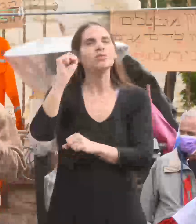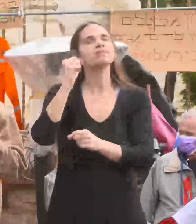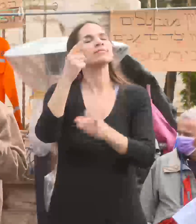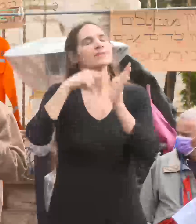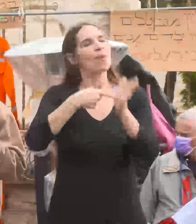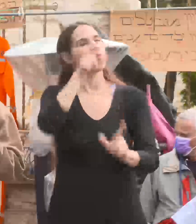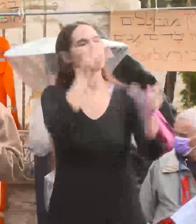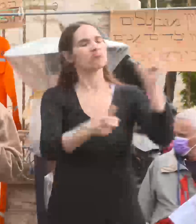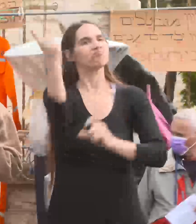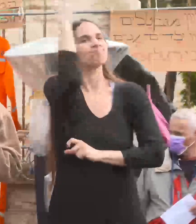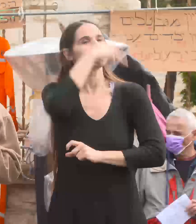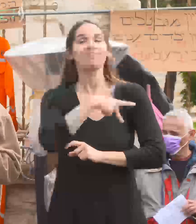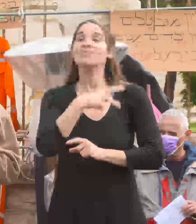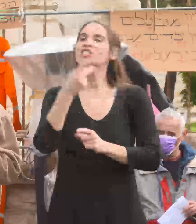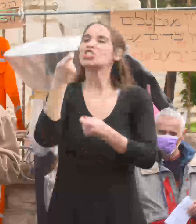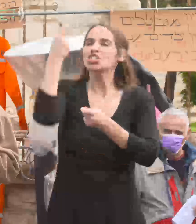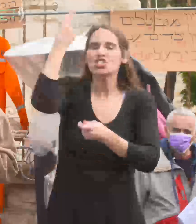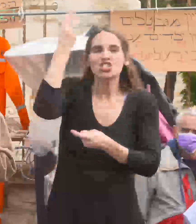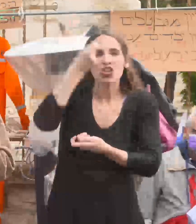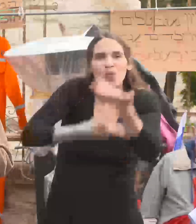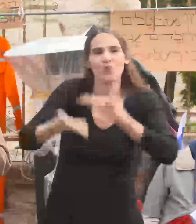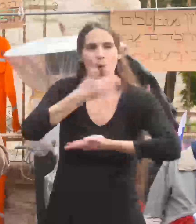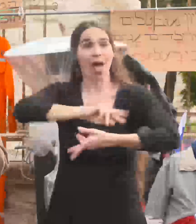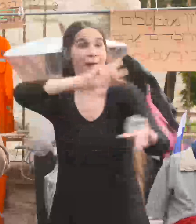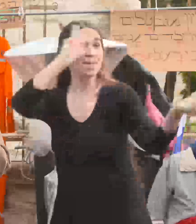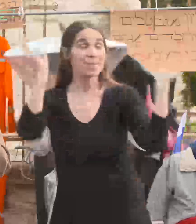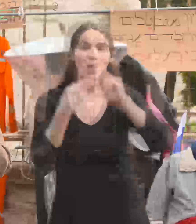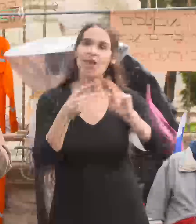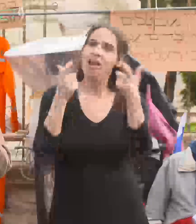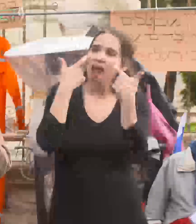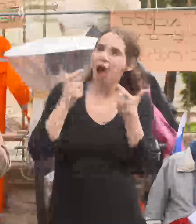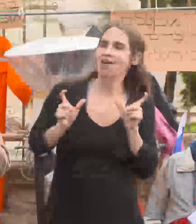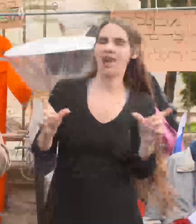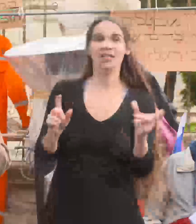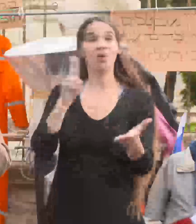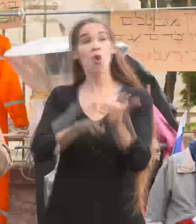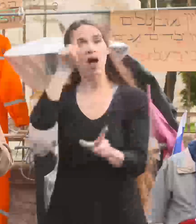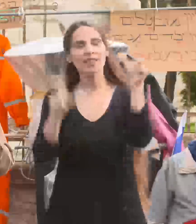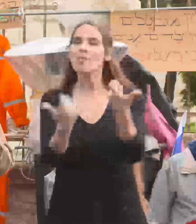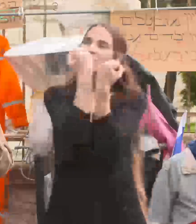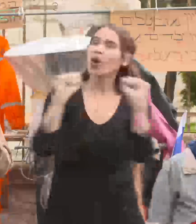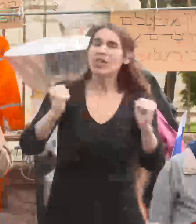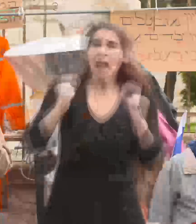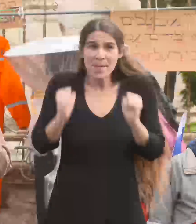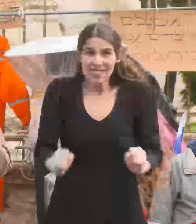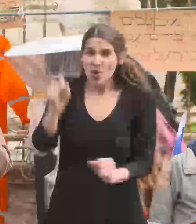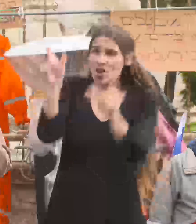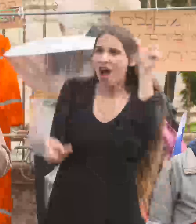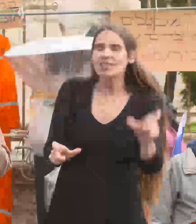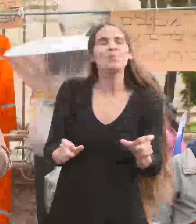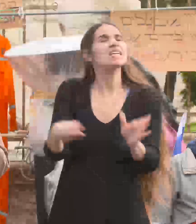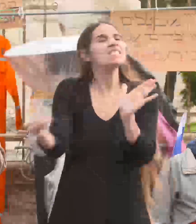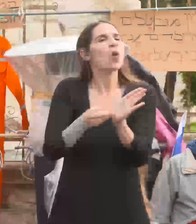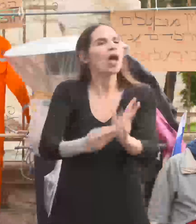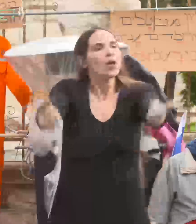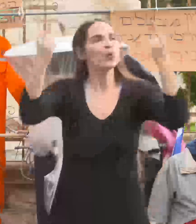בעולם לרעיון כי שיתוף פעולה בינלאומי להגנת הזכויות של האדם וחירויותיו הבסיסיות הוא